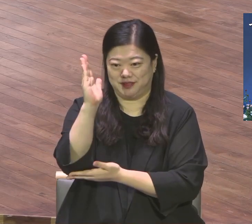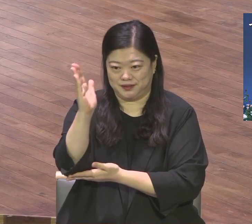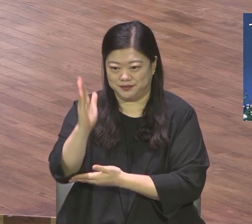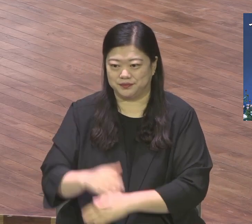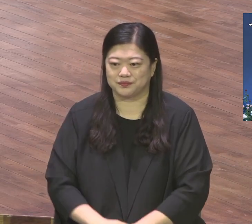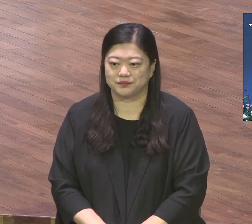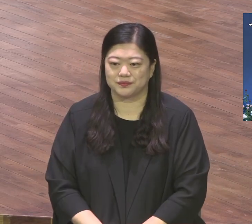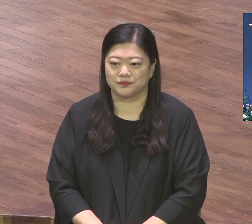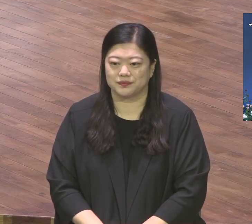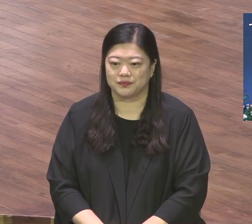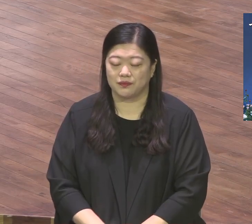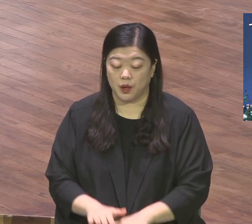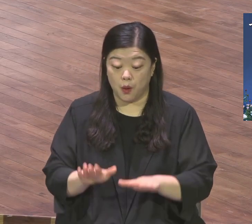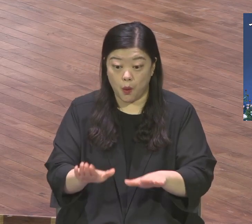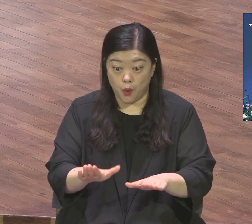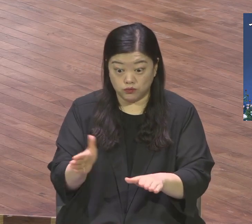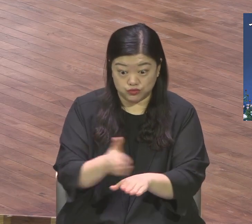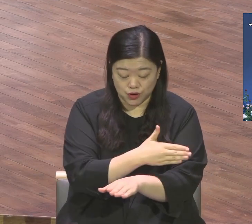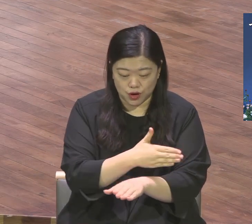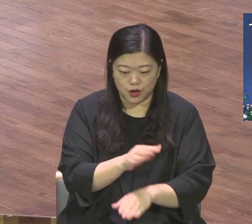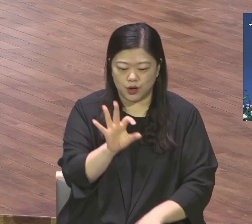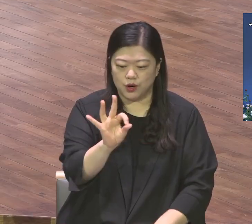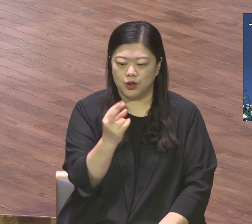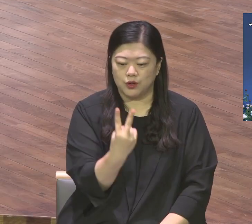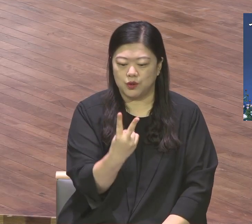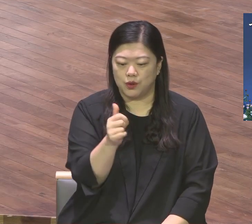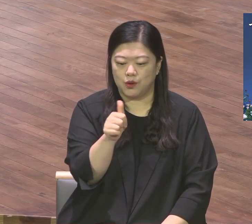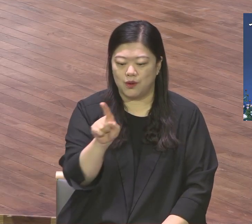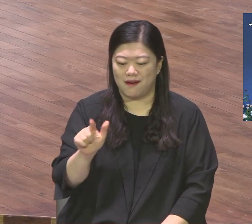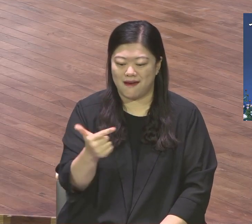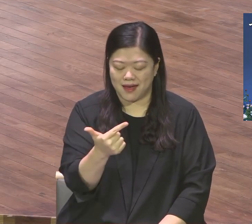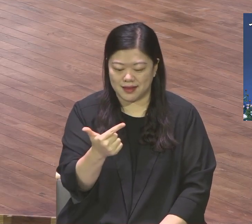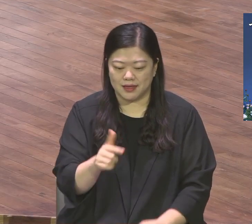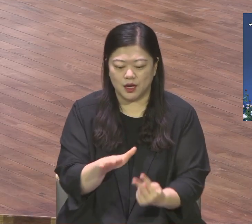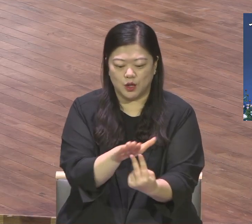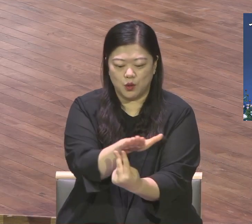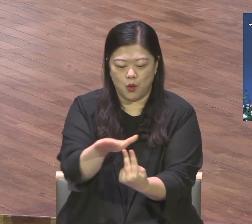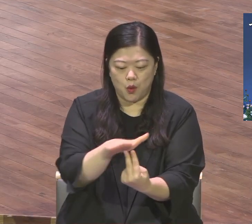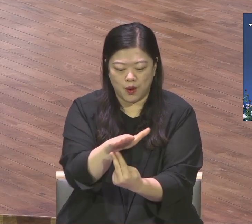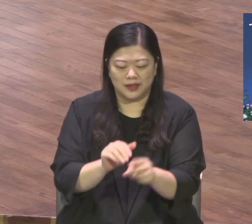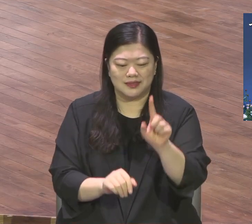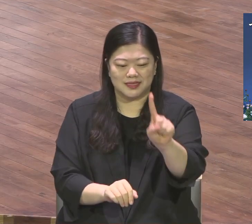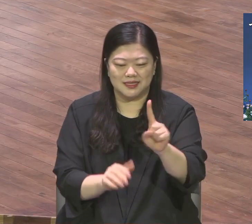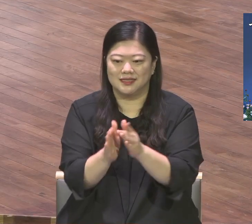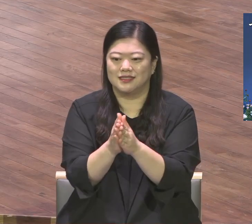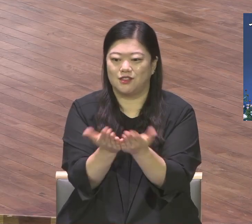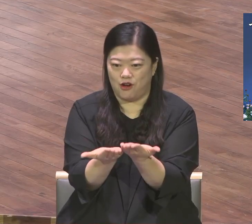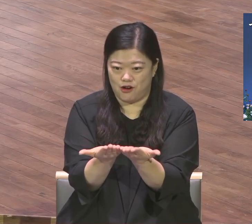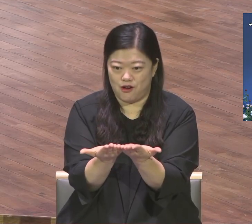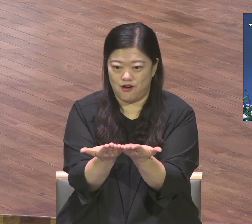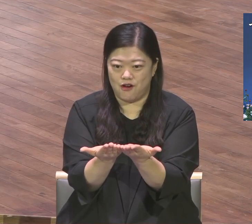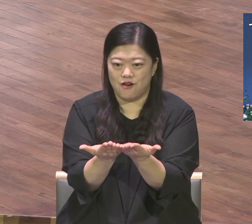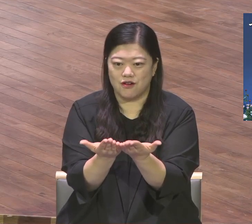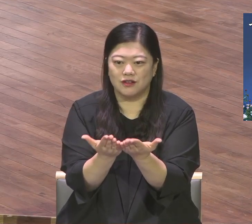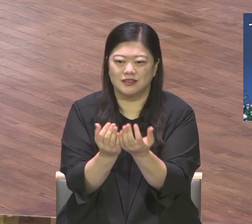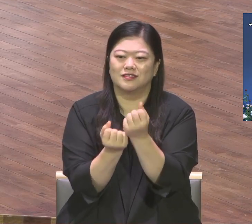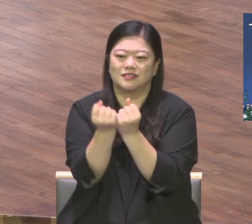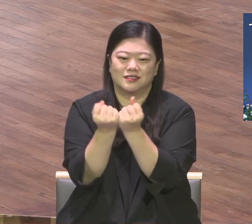오늘부터 35일 요한 1서, 요한 1서는 예수님의 열두 제자 중에서 이제 딱 한